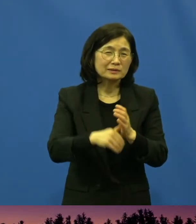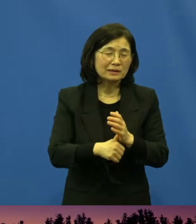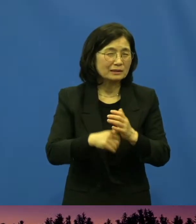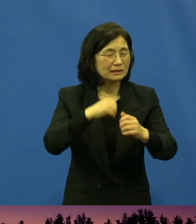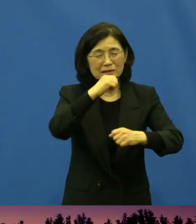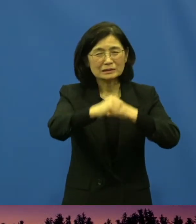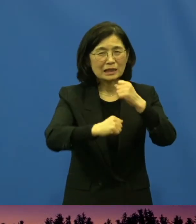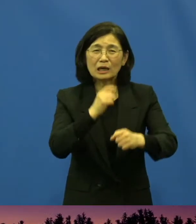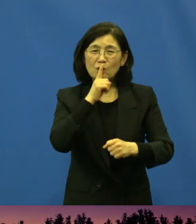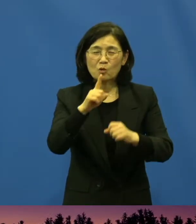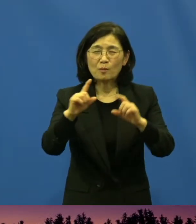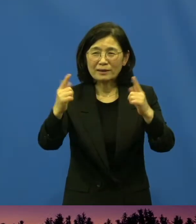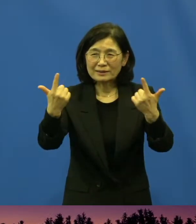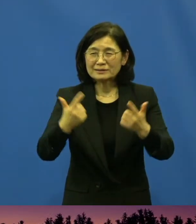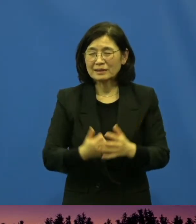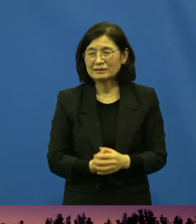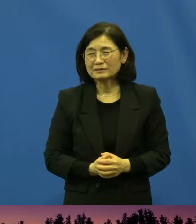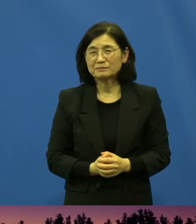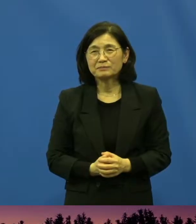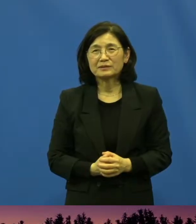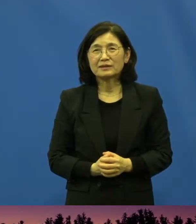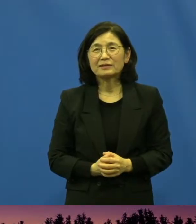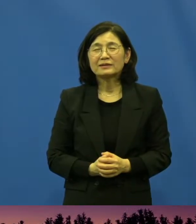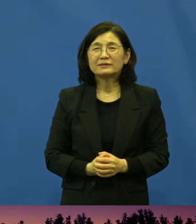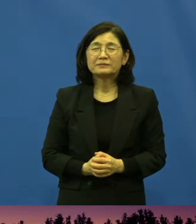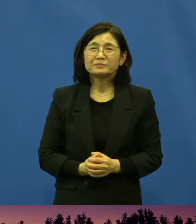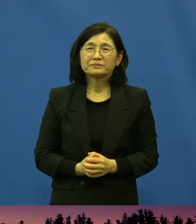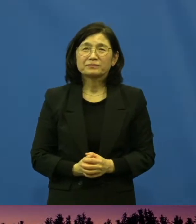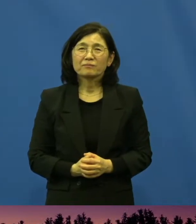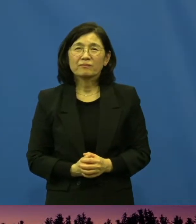그 자조 섞인 그 얘기는 이제 끝을 내시고